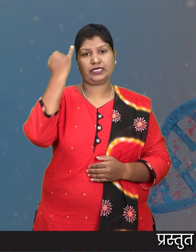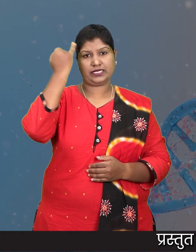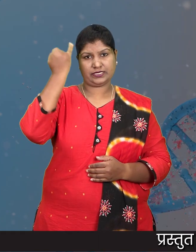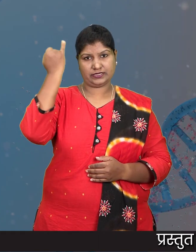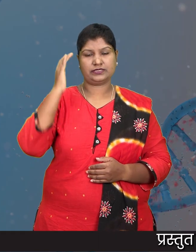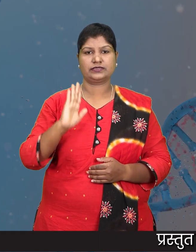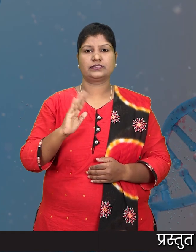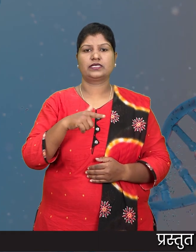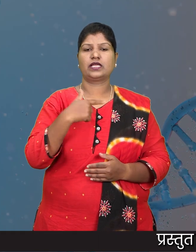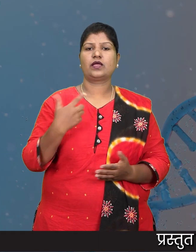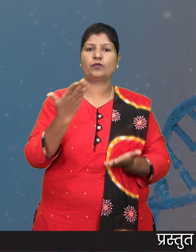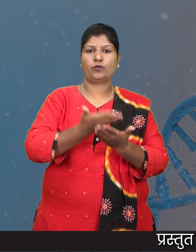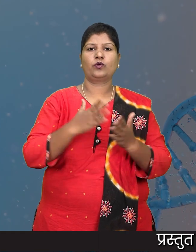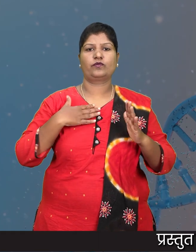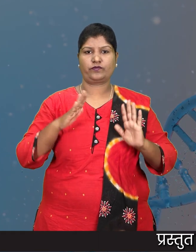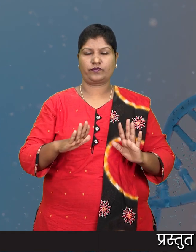है।